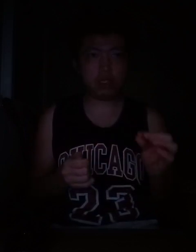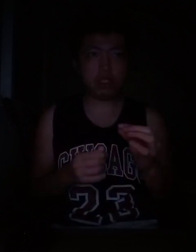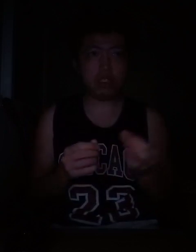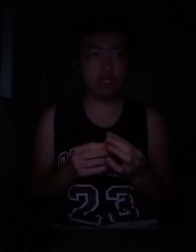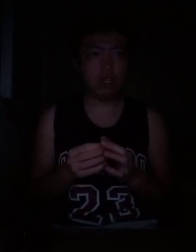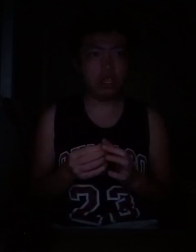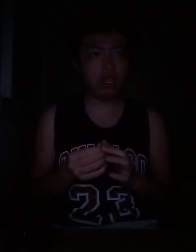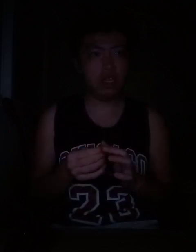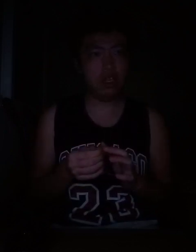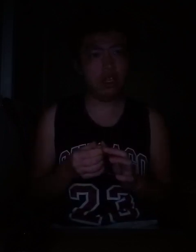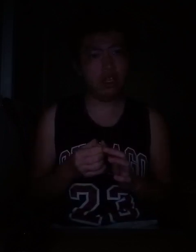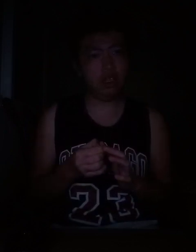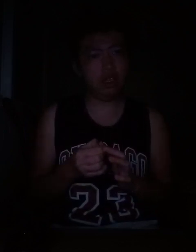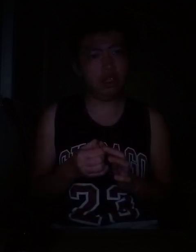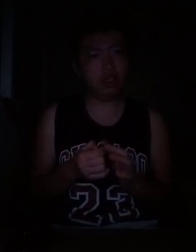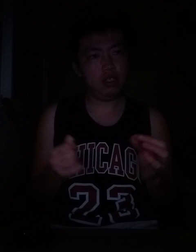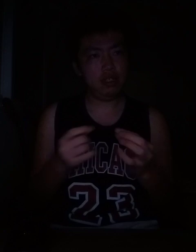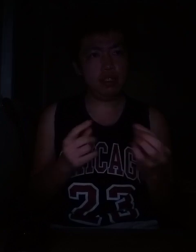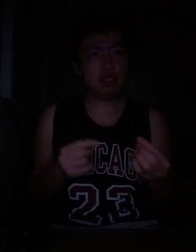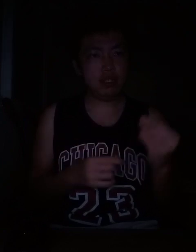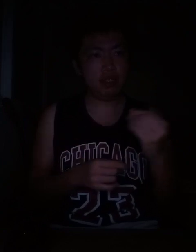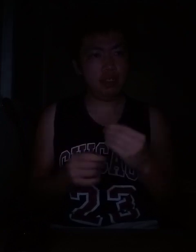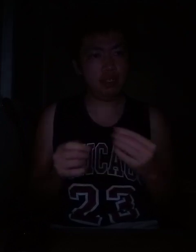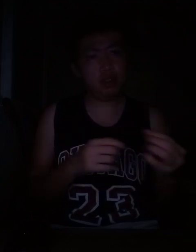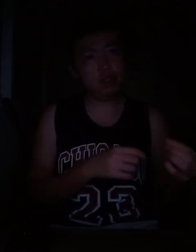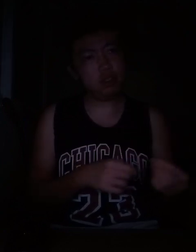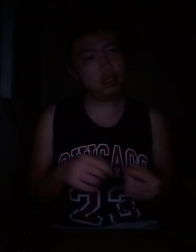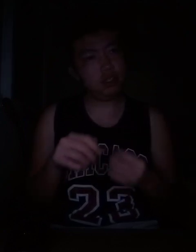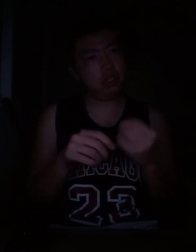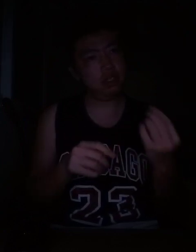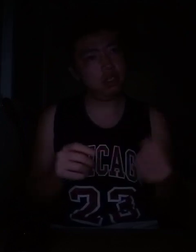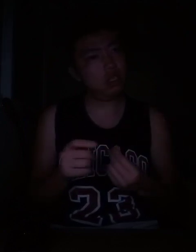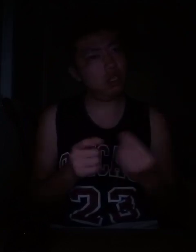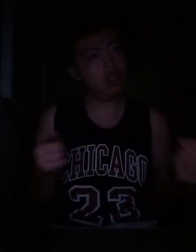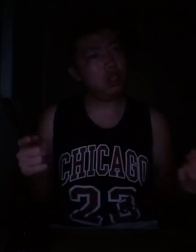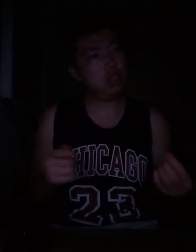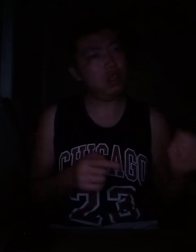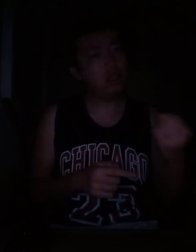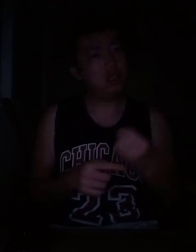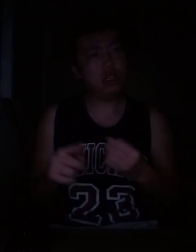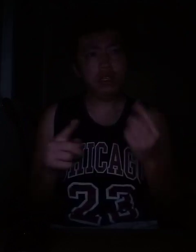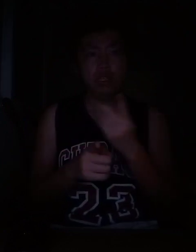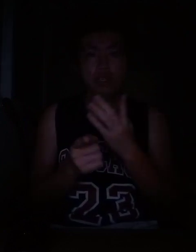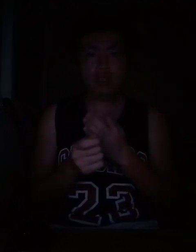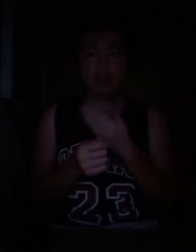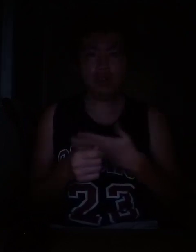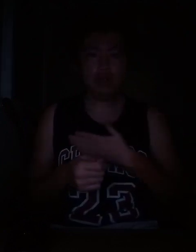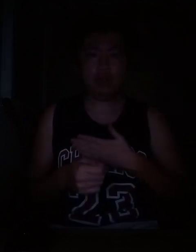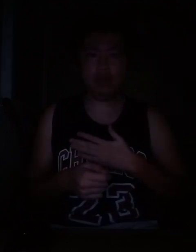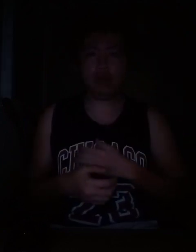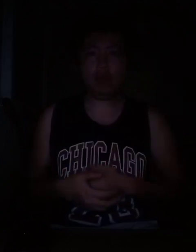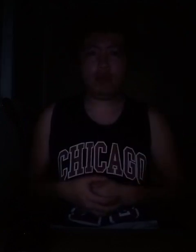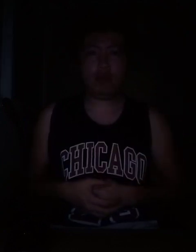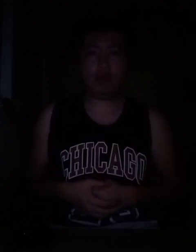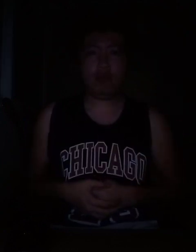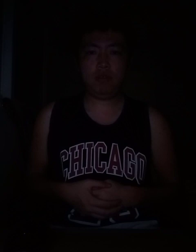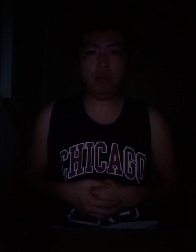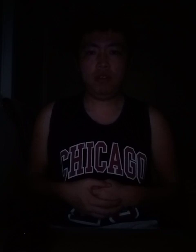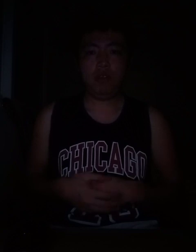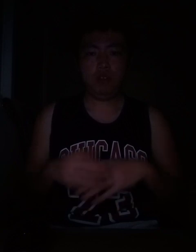해서 이 모든 선장님들이나 선주들, 선원들 아무 피해 없기를 바라는 마음에 이렇게 지금 해수욕장에는